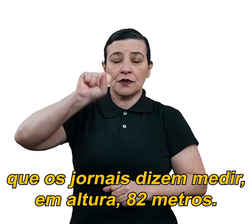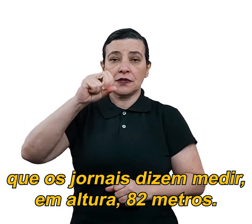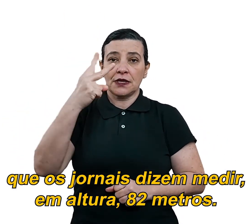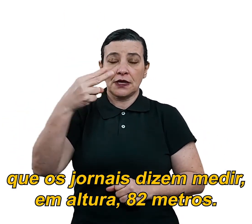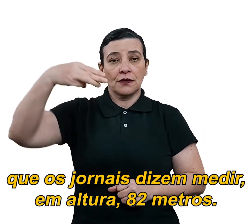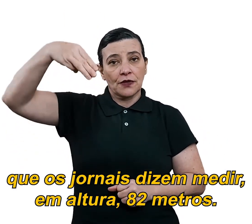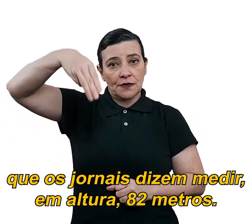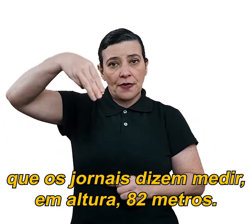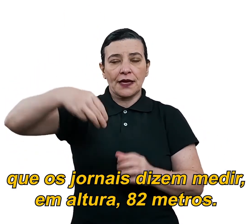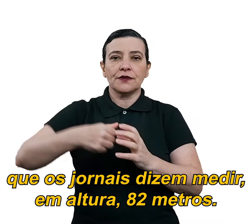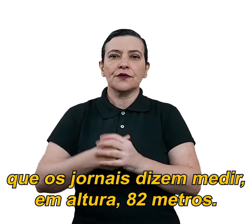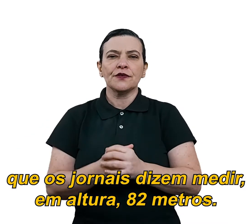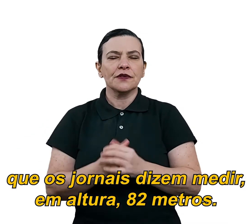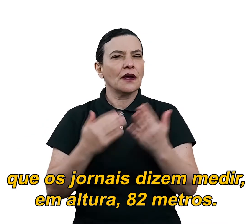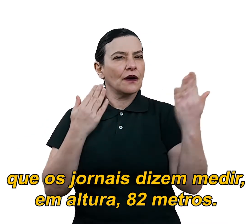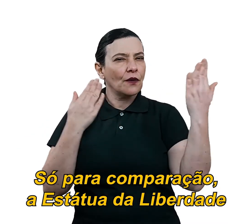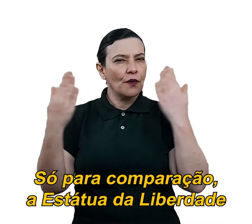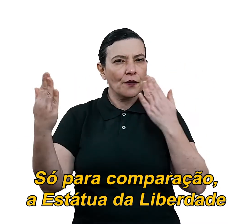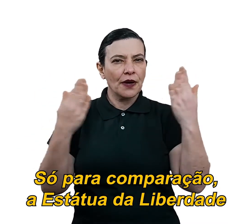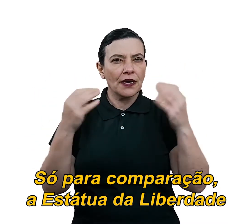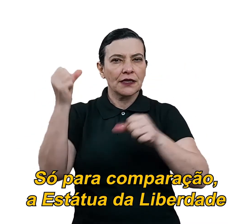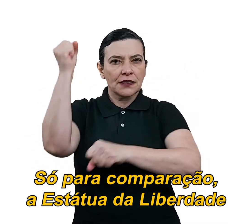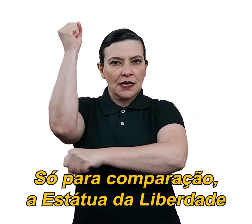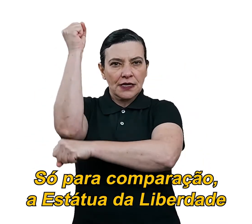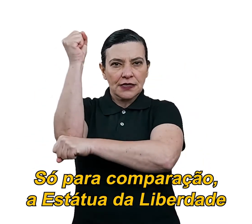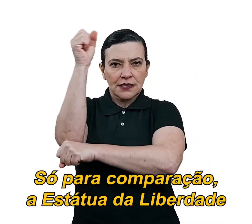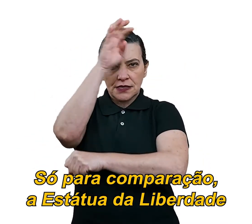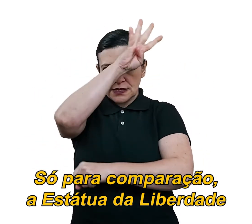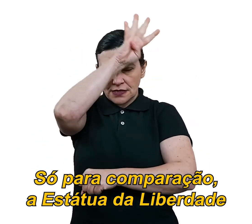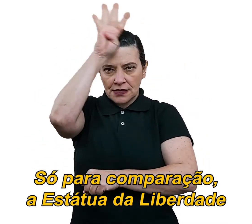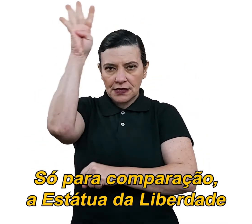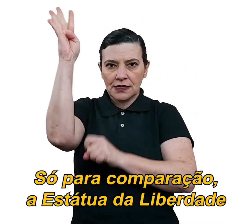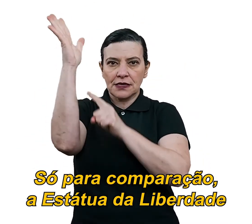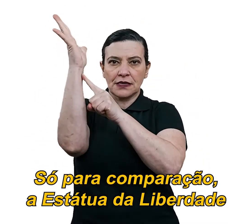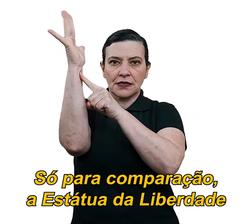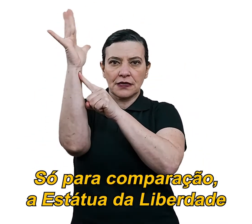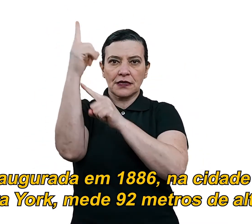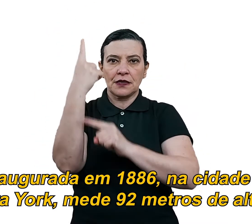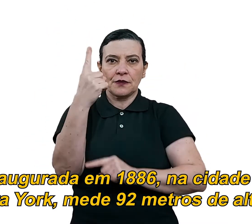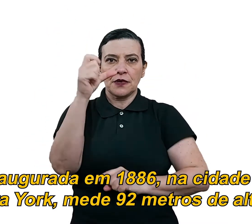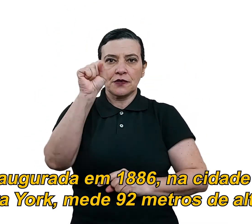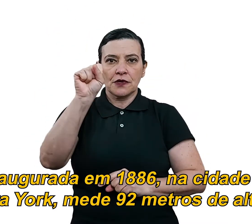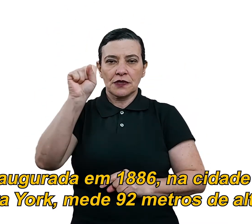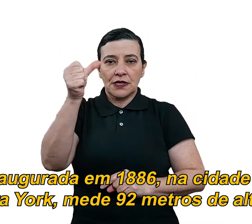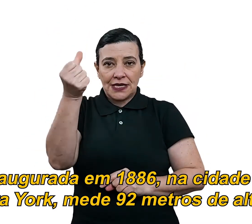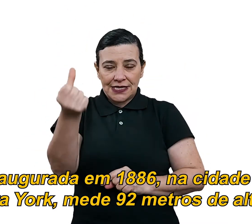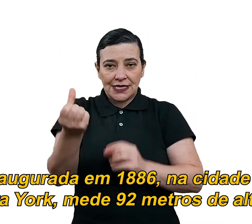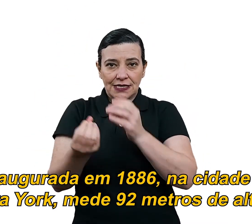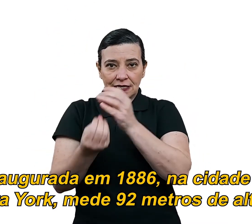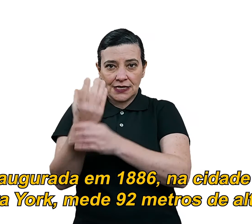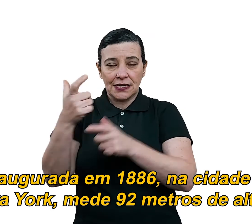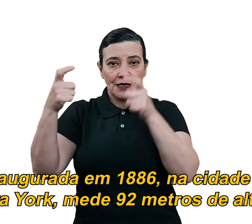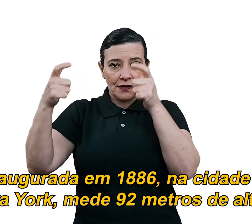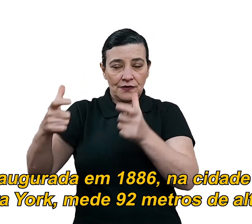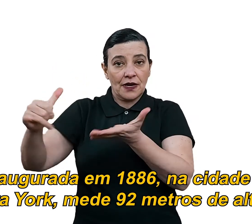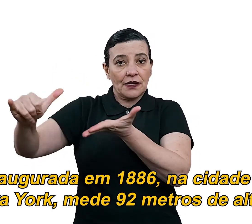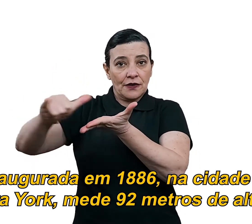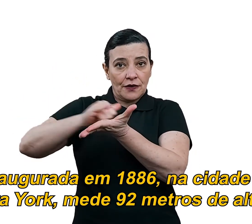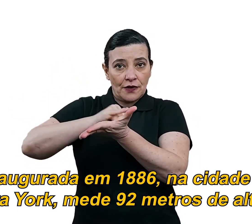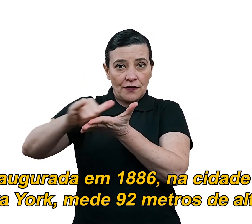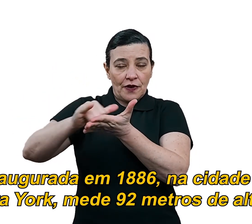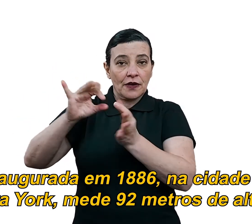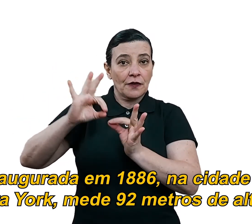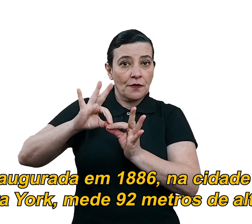em altura 82 metros. Só para comparação, a Estátua da Liberdade, inaugurada em 1886,